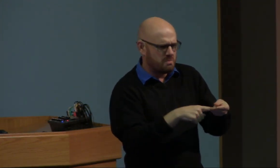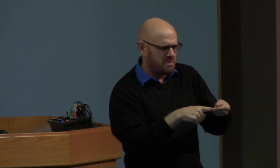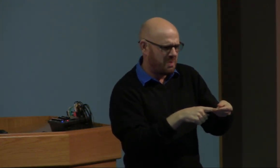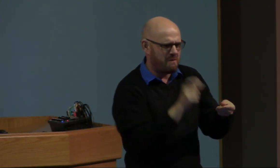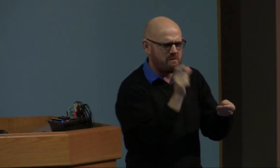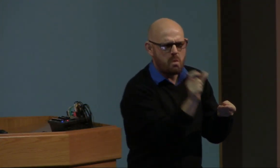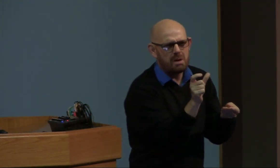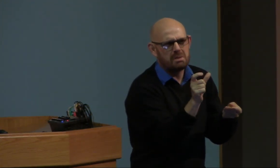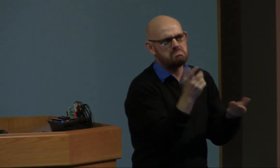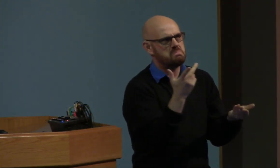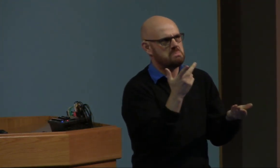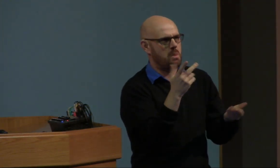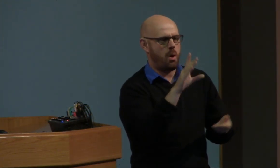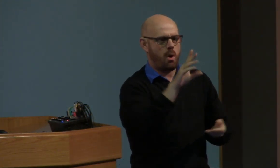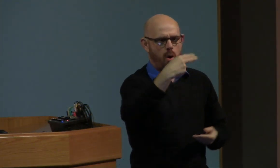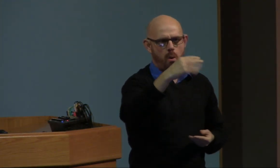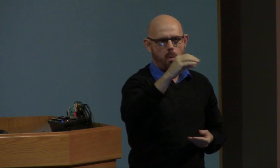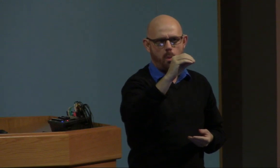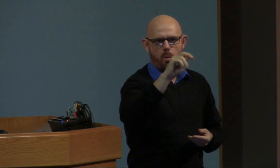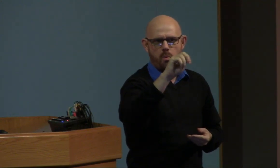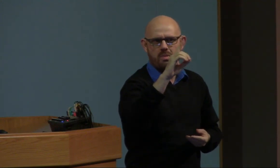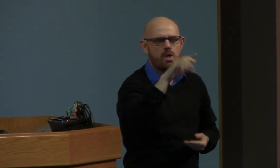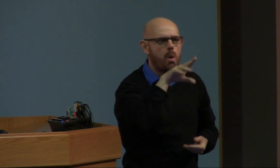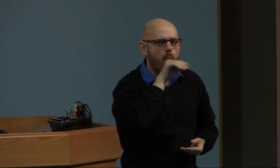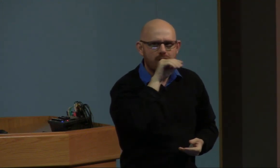ons gebare het hulle begin